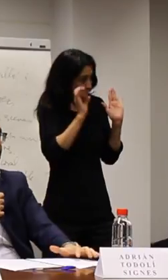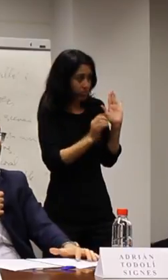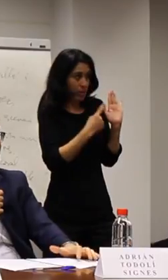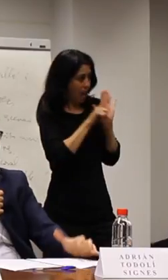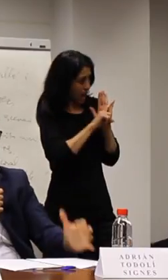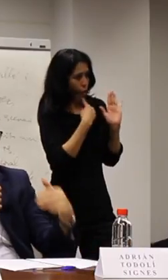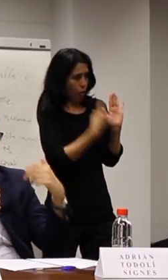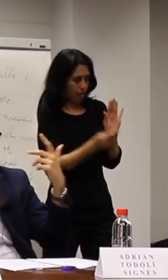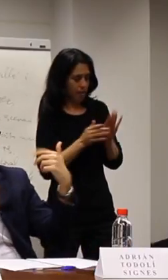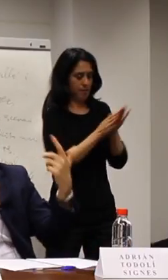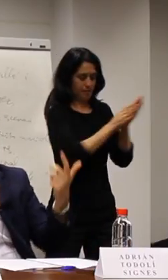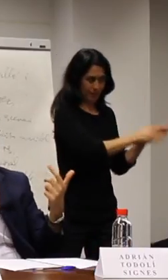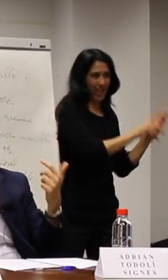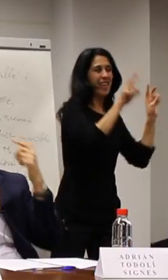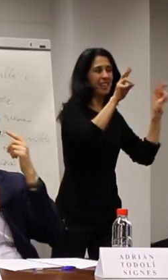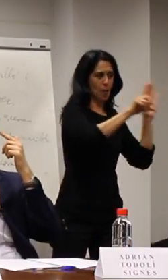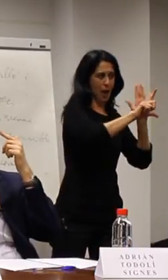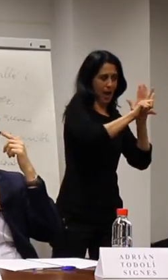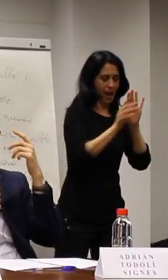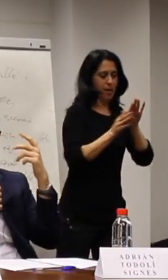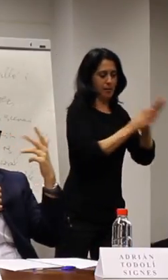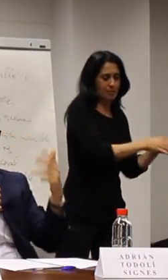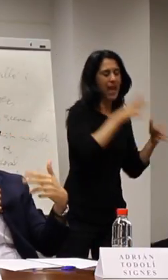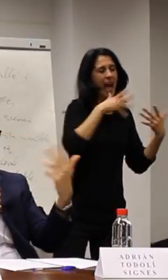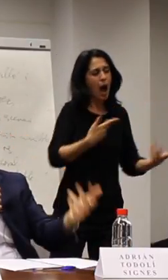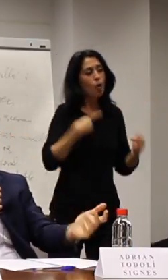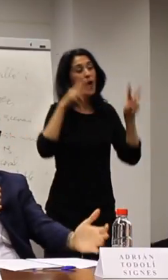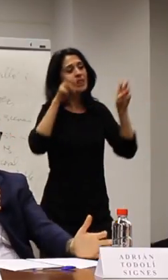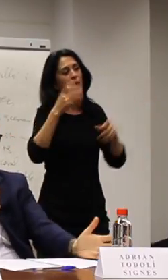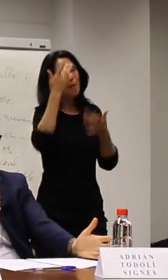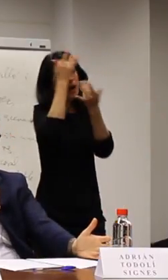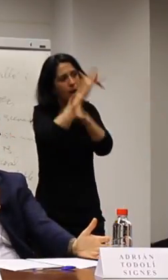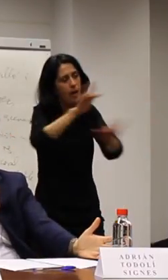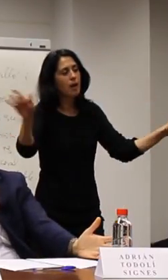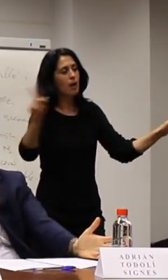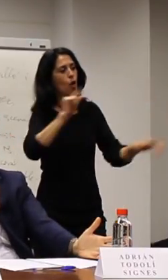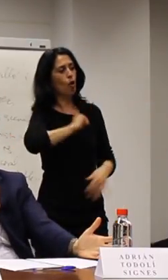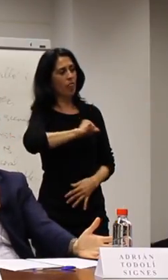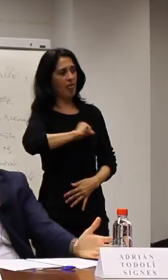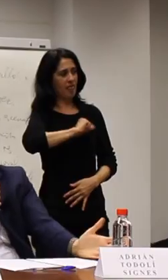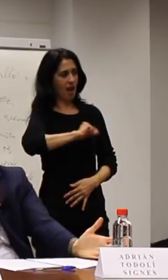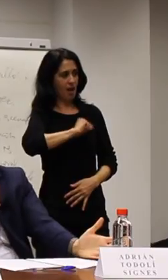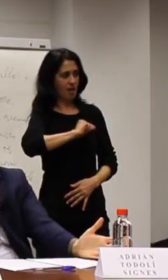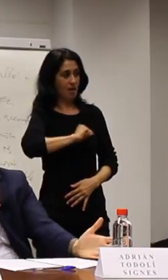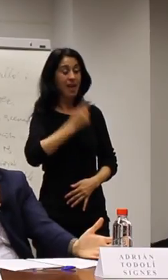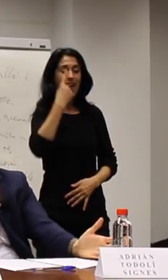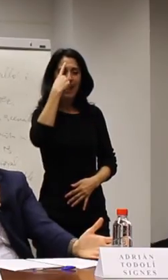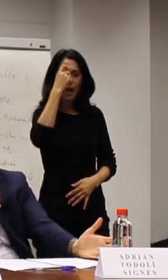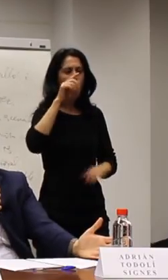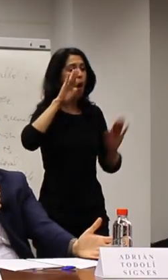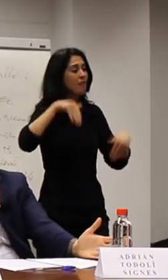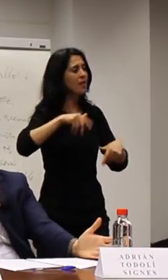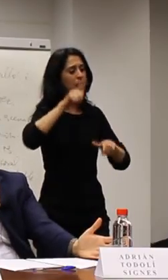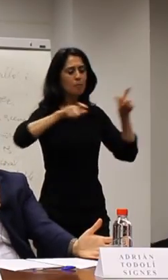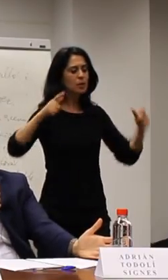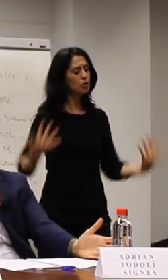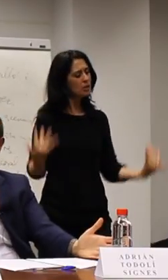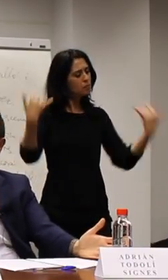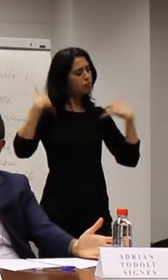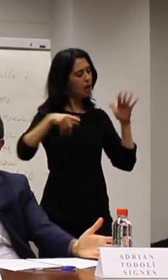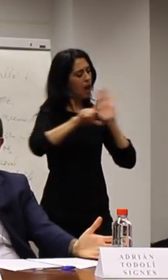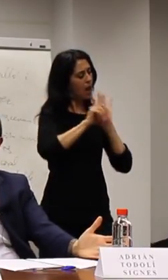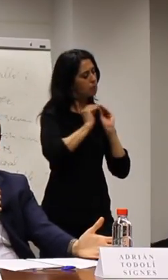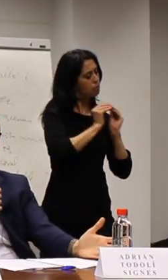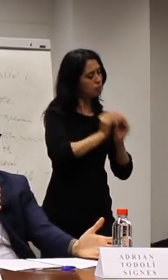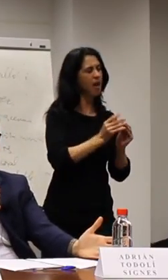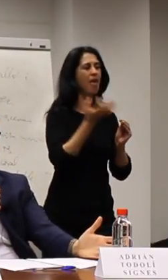parte de concienciación de que, bueno, que yo creo que debe ser al final el legislador el que decida esto. No creo que deba ser un